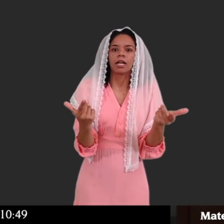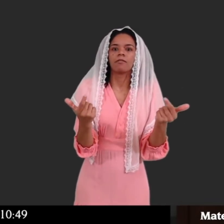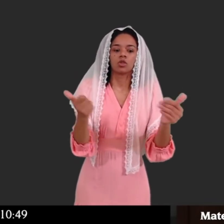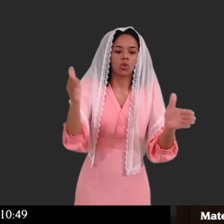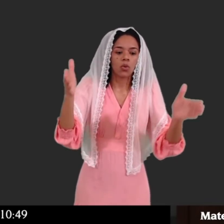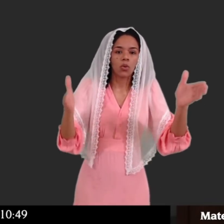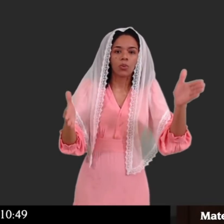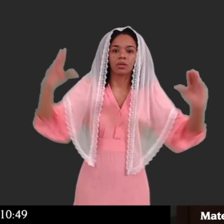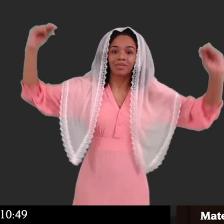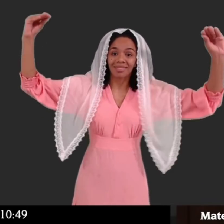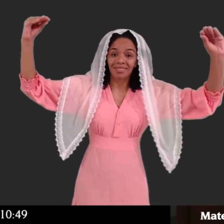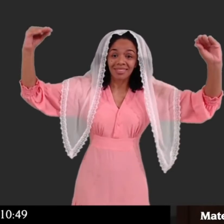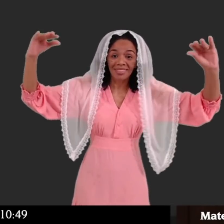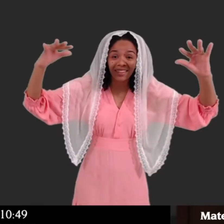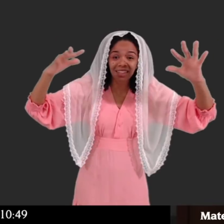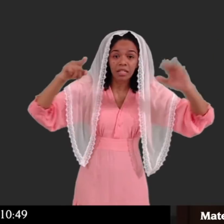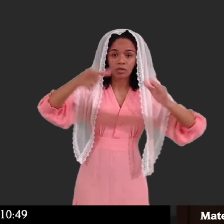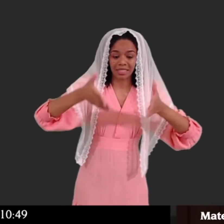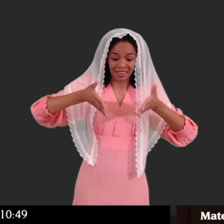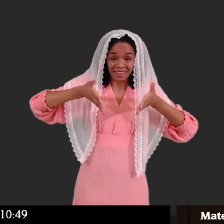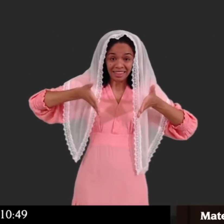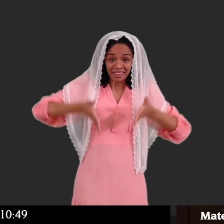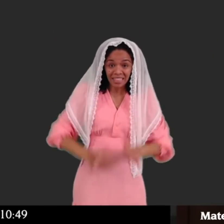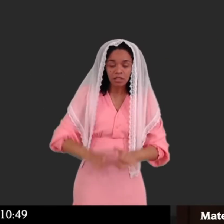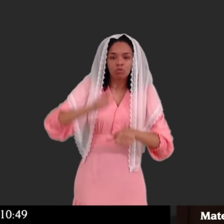foi Deus que fez você nascer no tempo da graça.